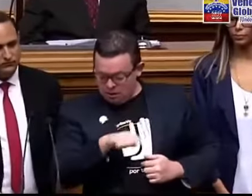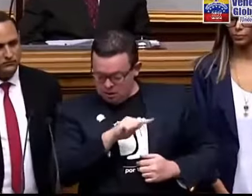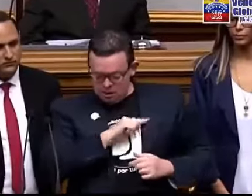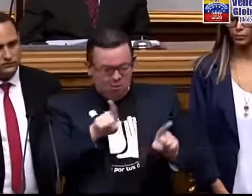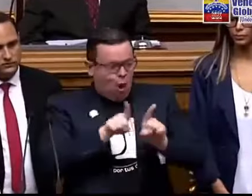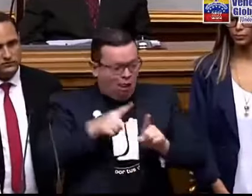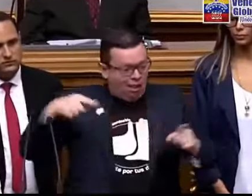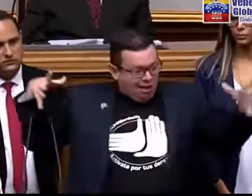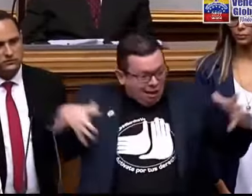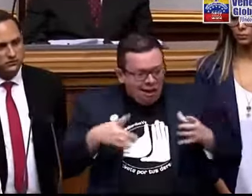de vulneración.